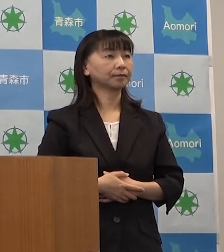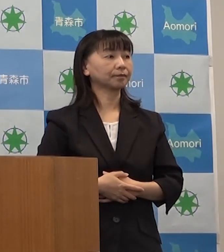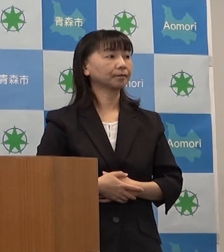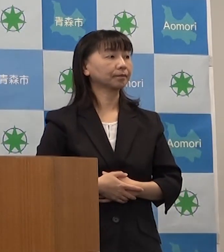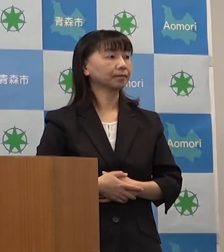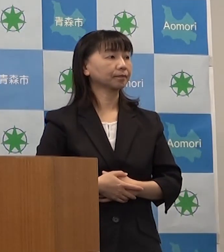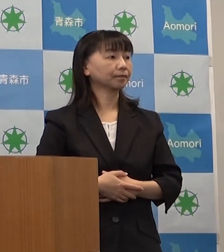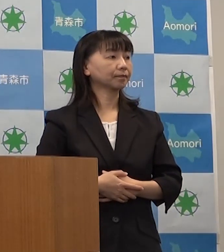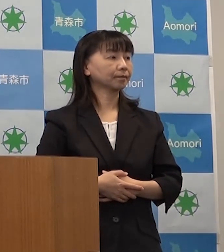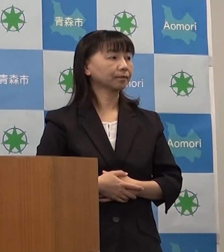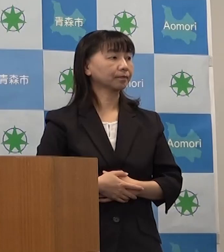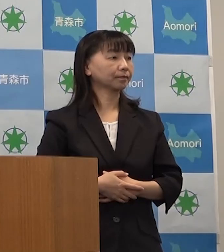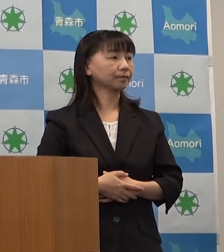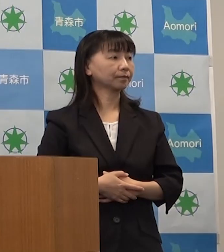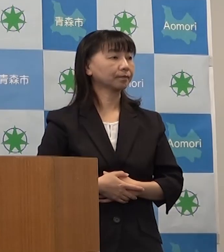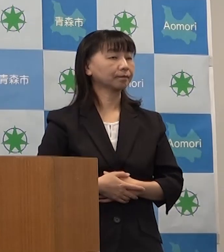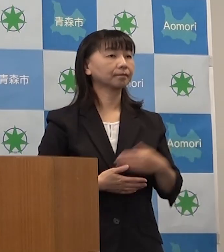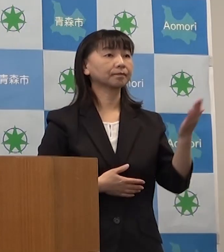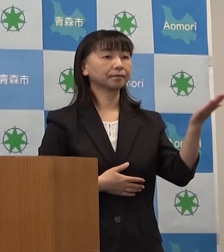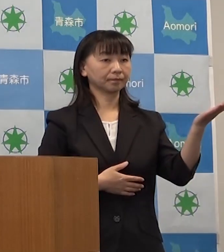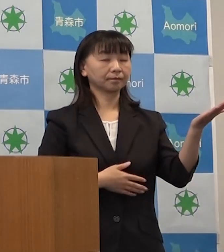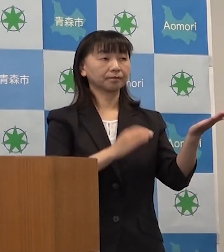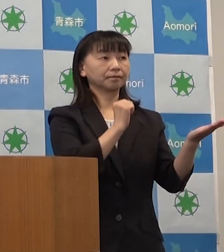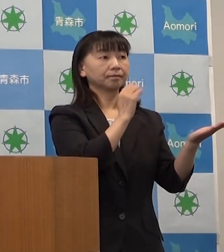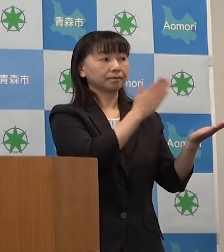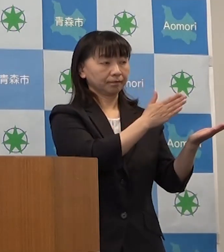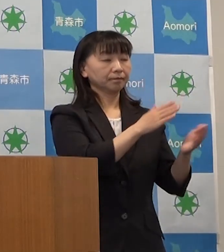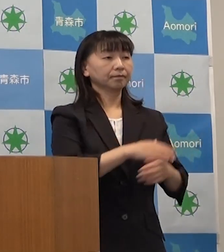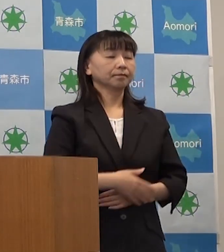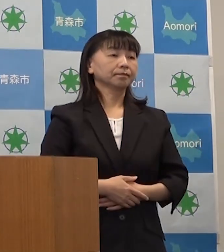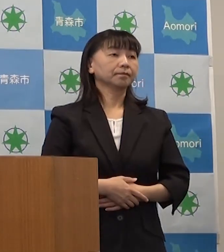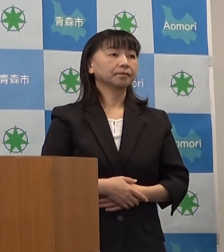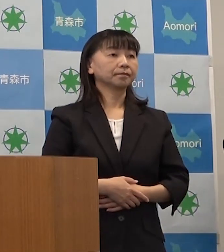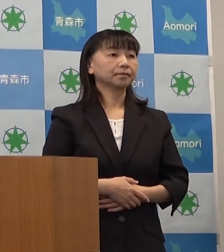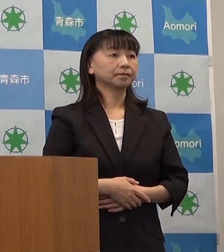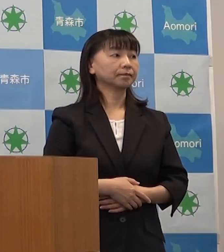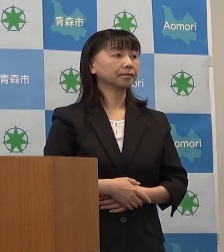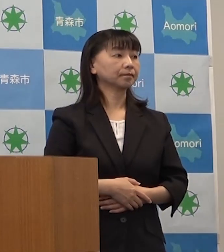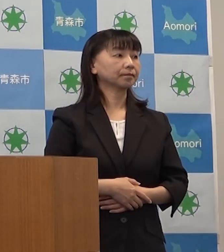はい、はい、お願いします。